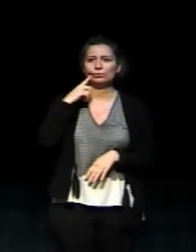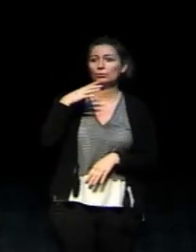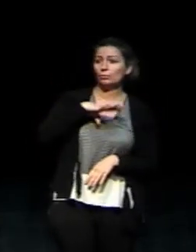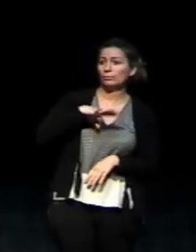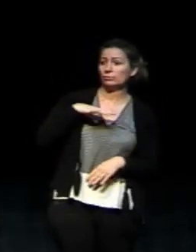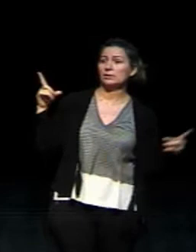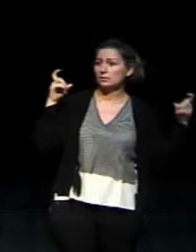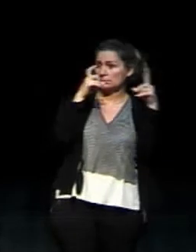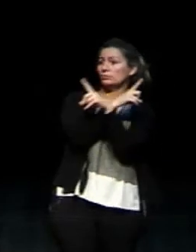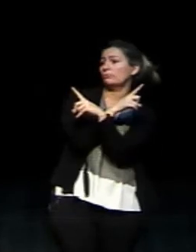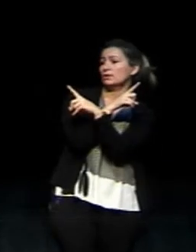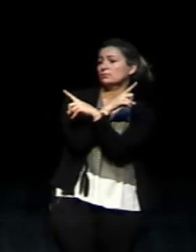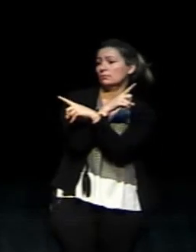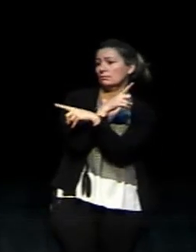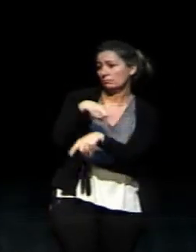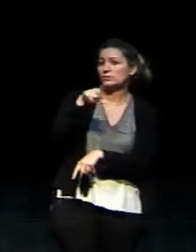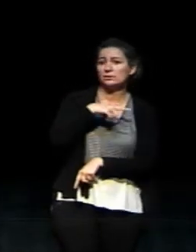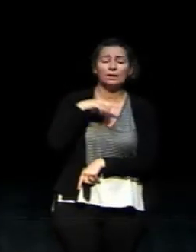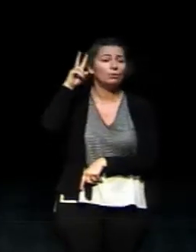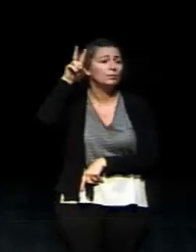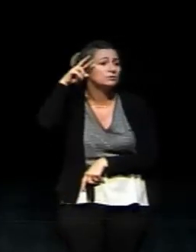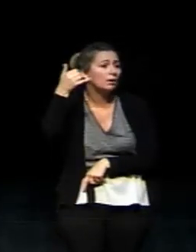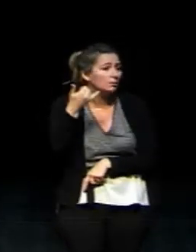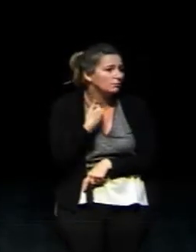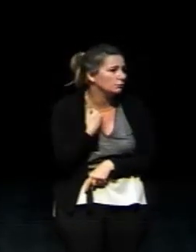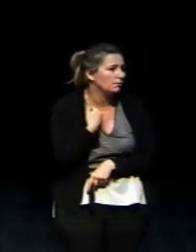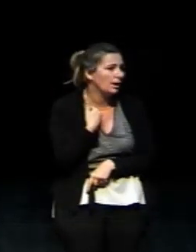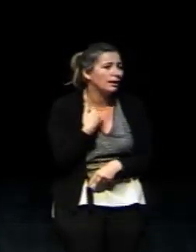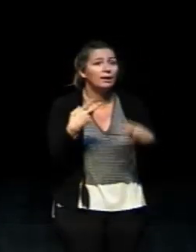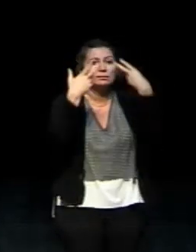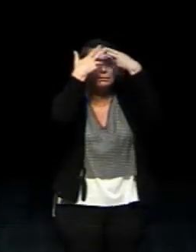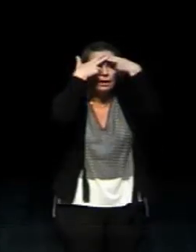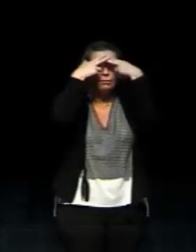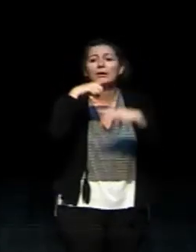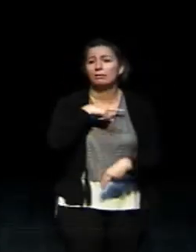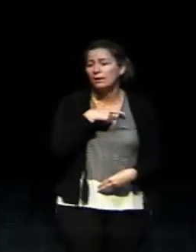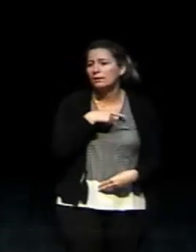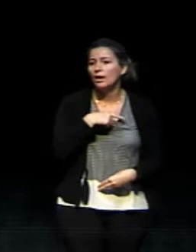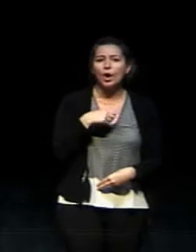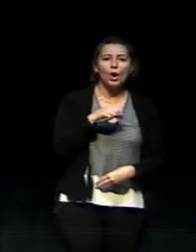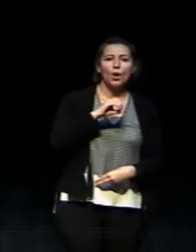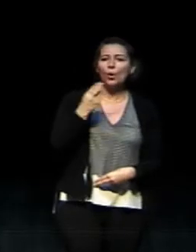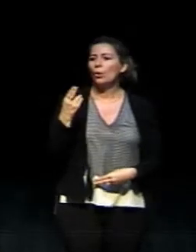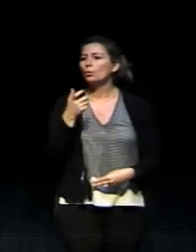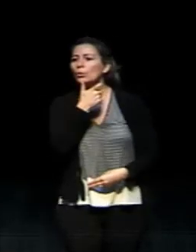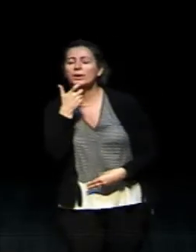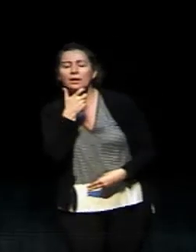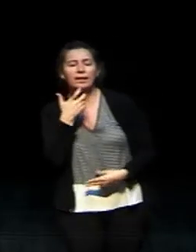essa experiência aconteceu comigo, mas essa é uma experiência que provavelmente acontece com muitas pessoas que se traumatizam, que